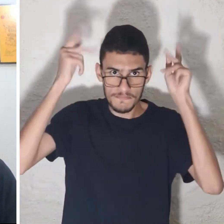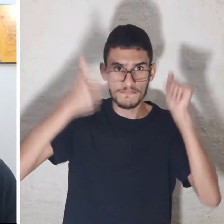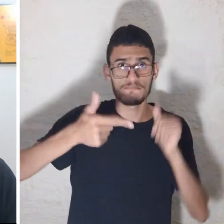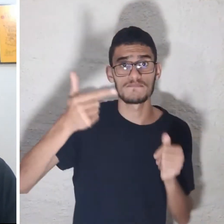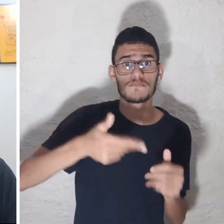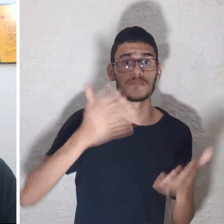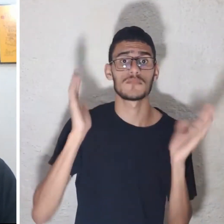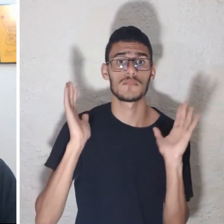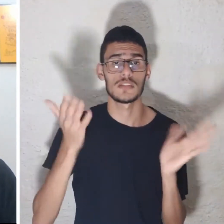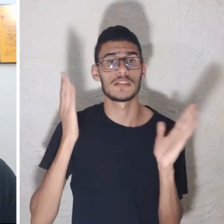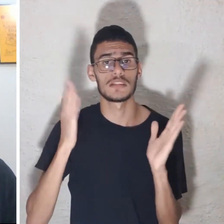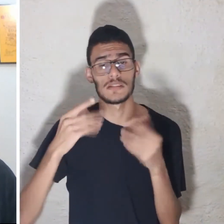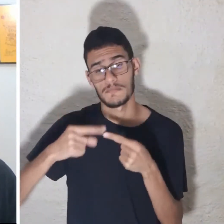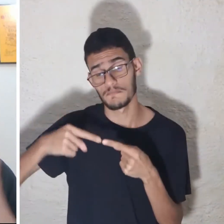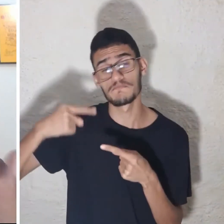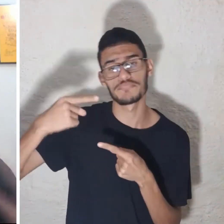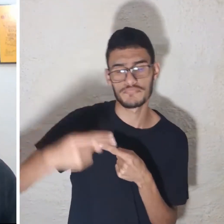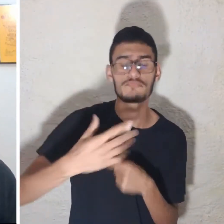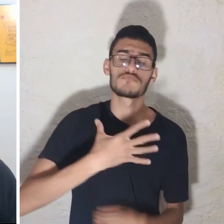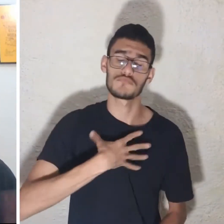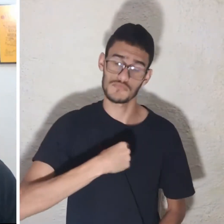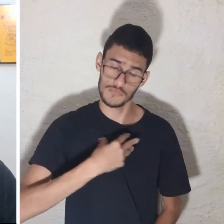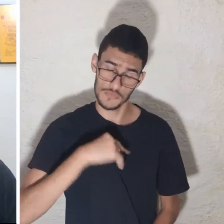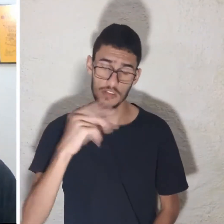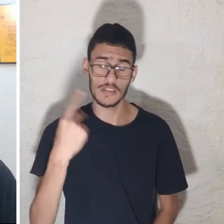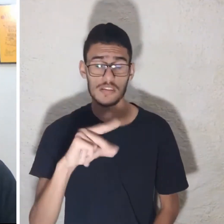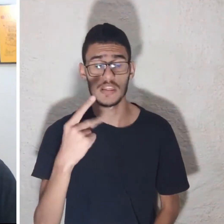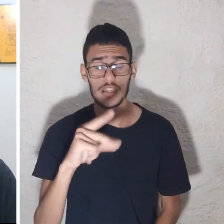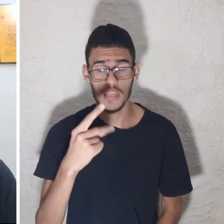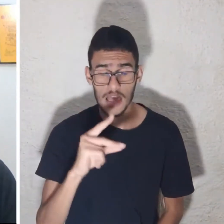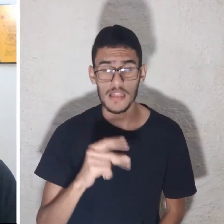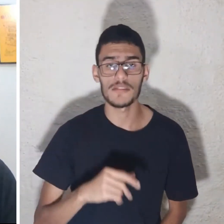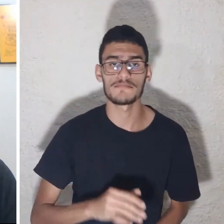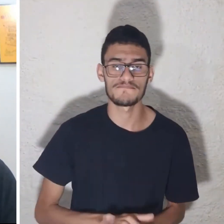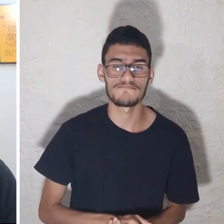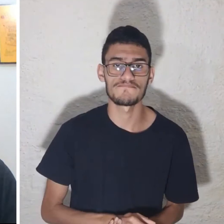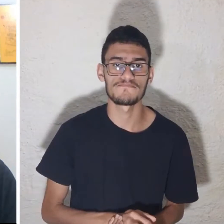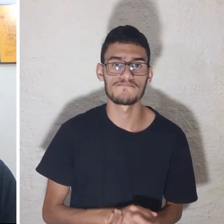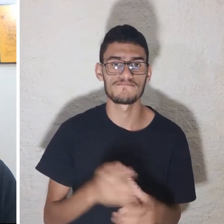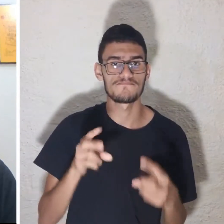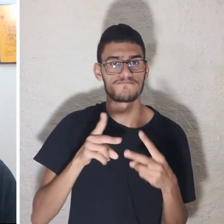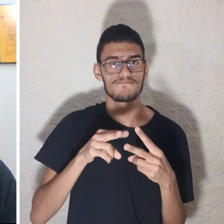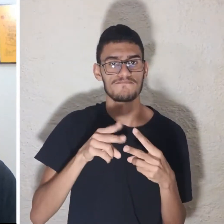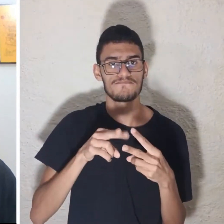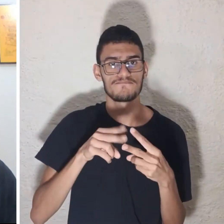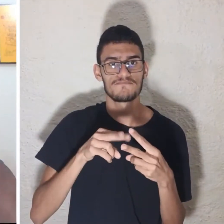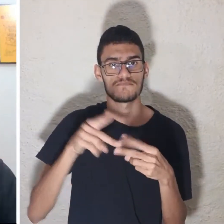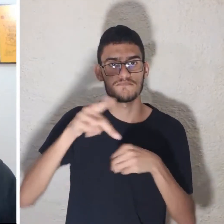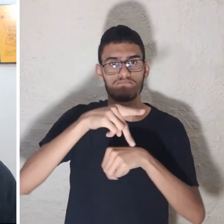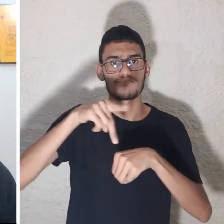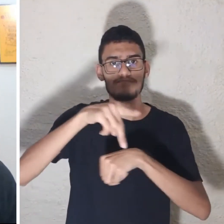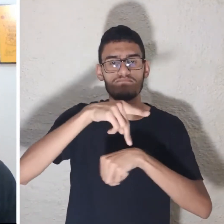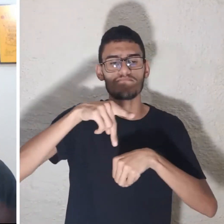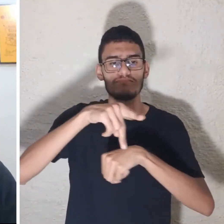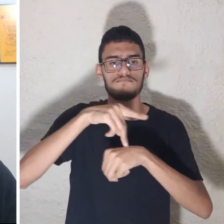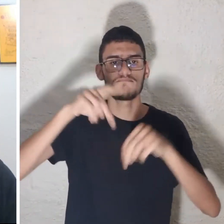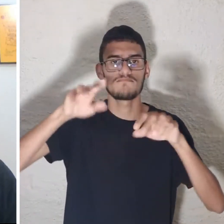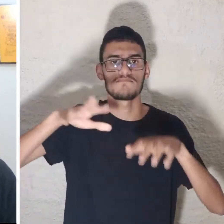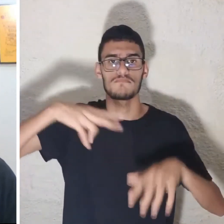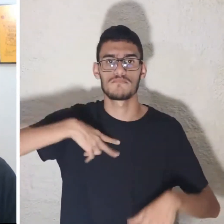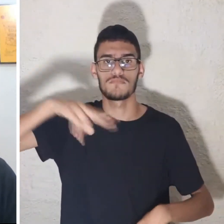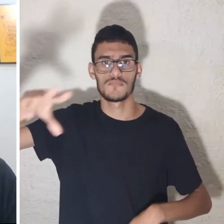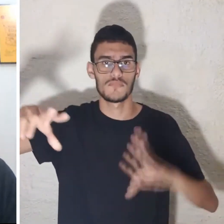gente tem dos herdeiros, né, os filhos, dentre os filhos de Dom Pedro, tivemos aí governantes de 2